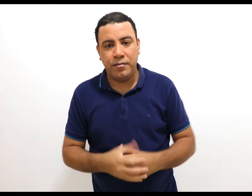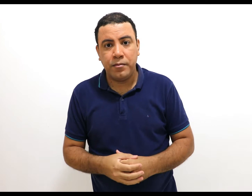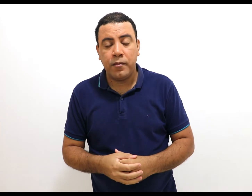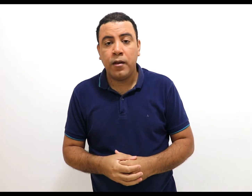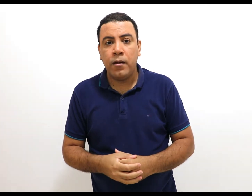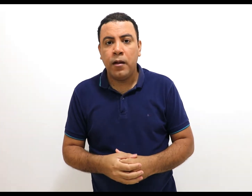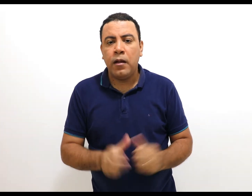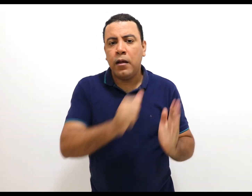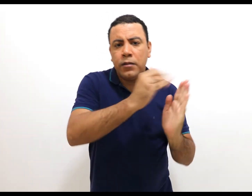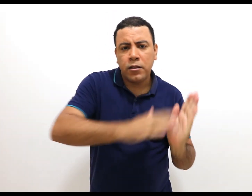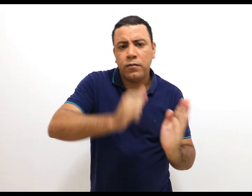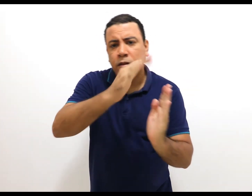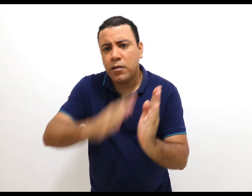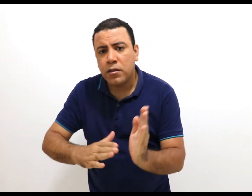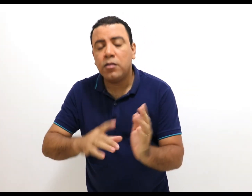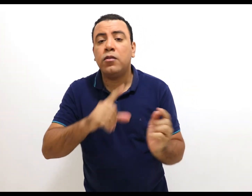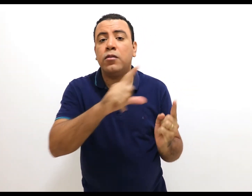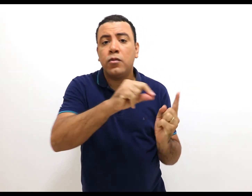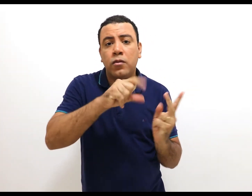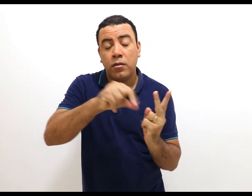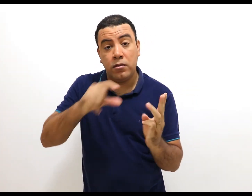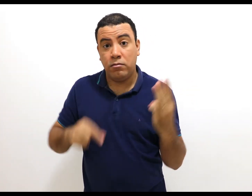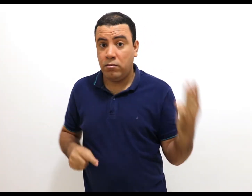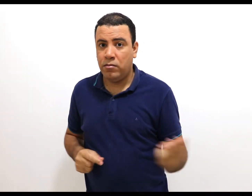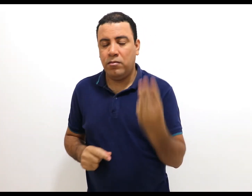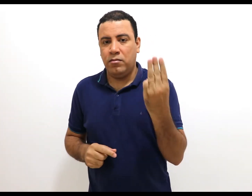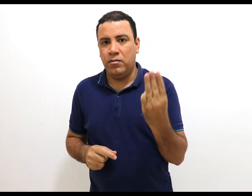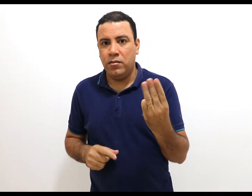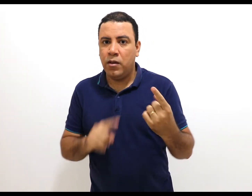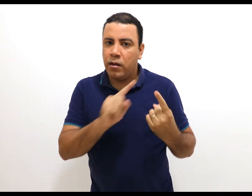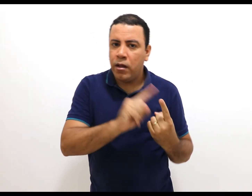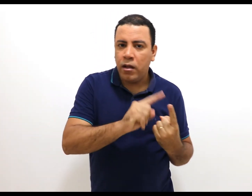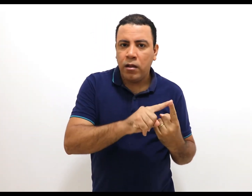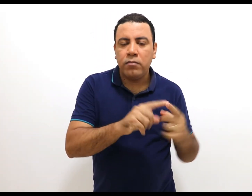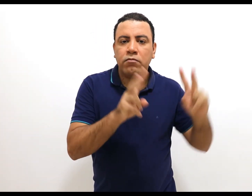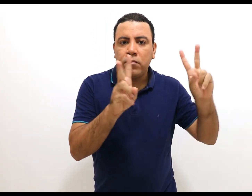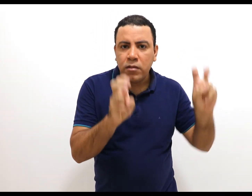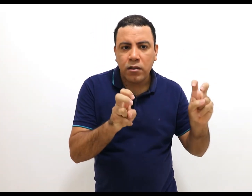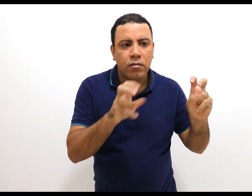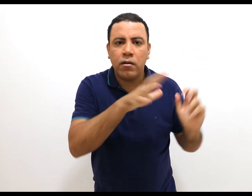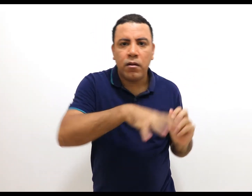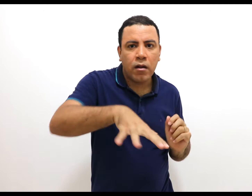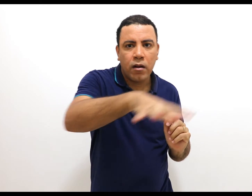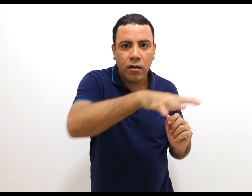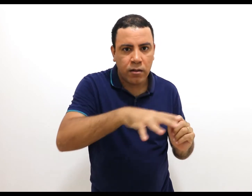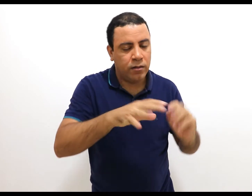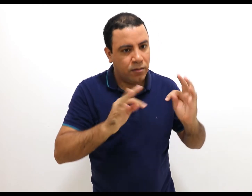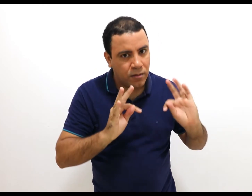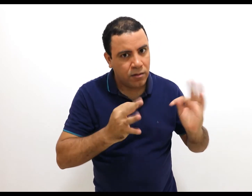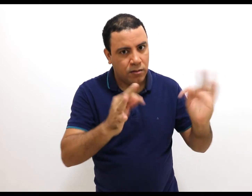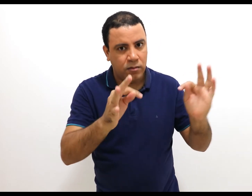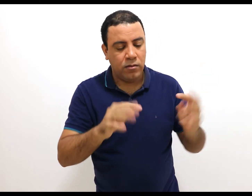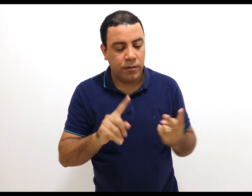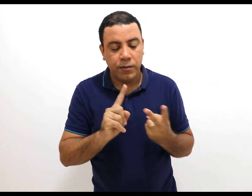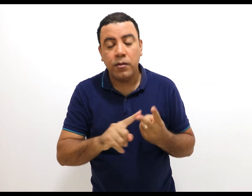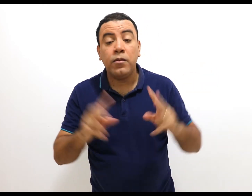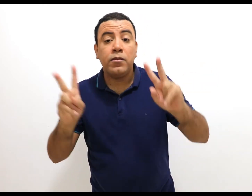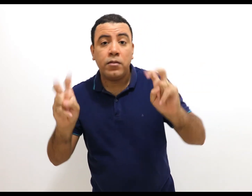Destacaremos 3 dessas produções. Uma relacionada à área de tecnologia, outra